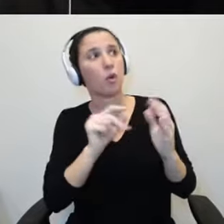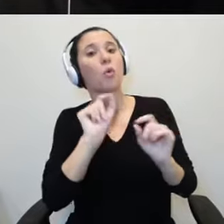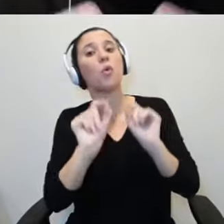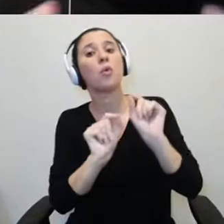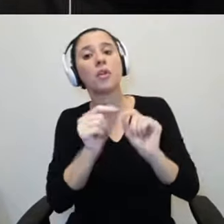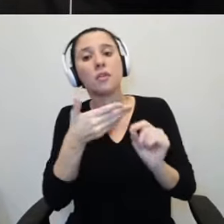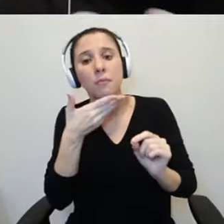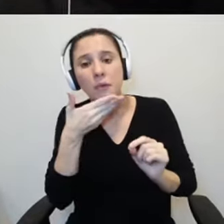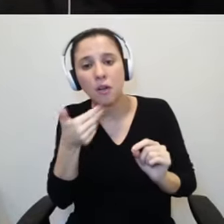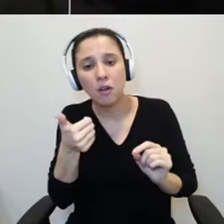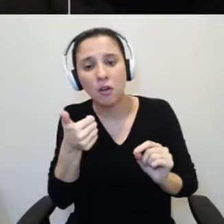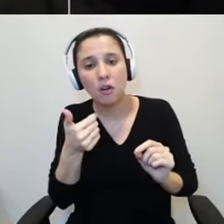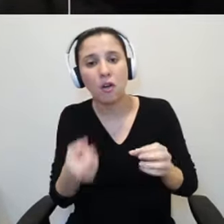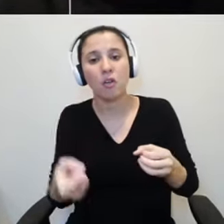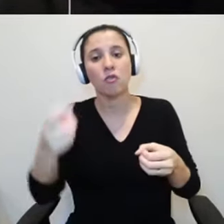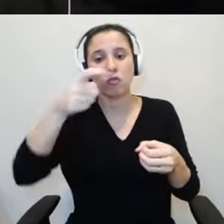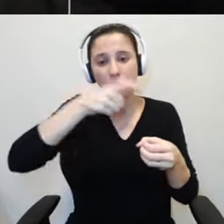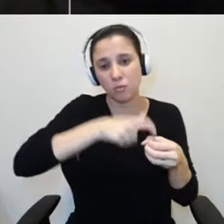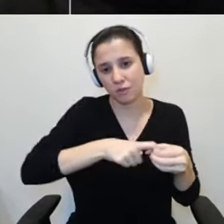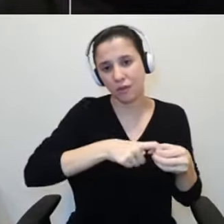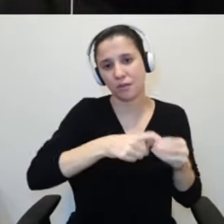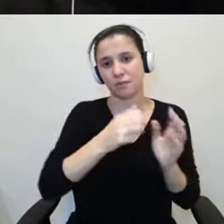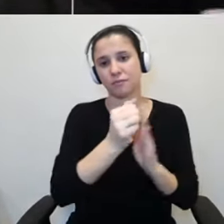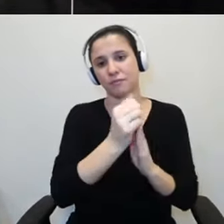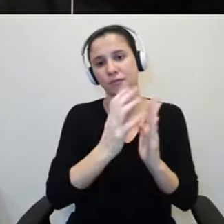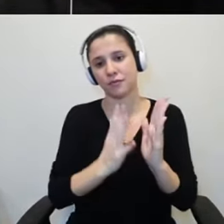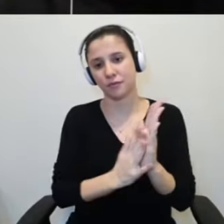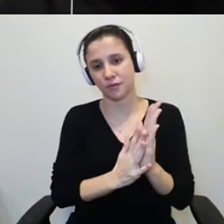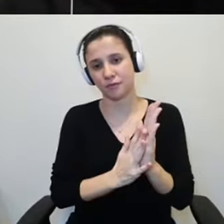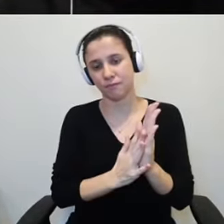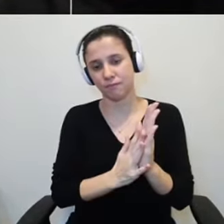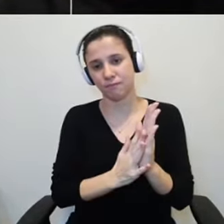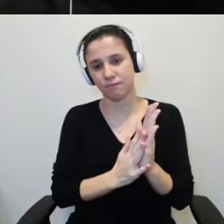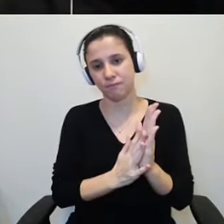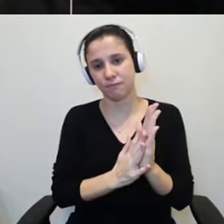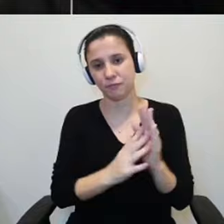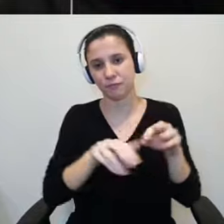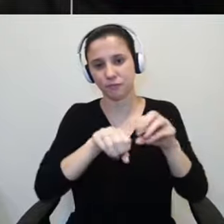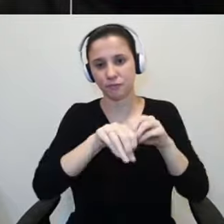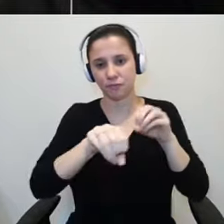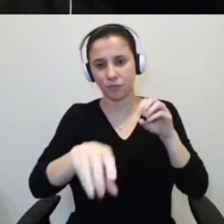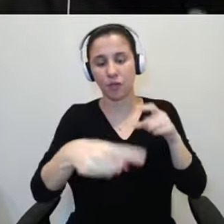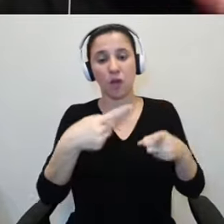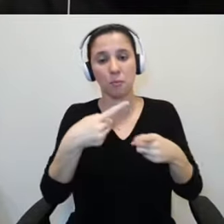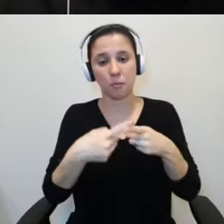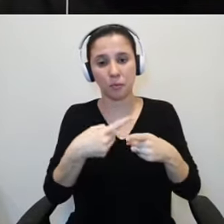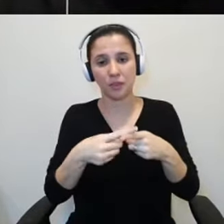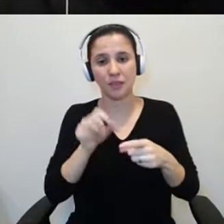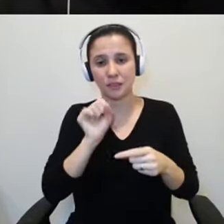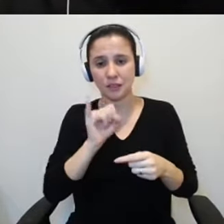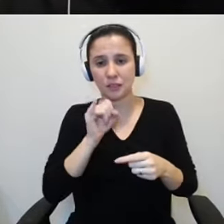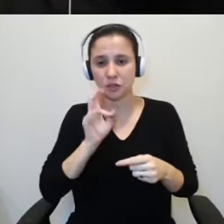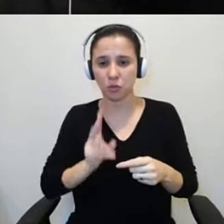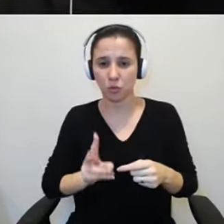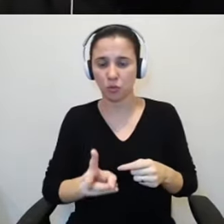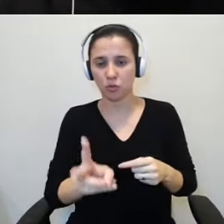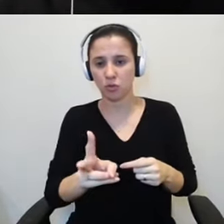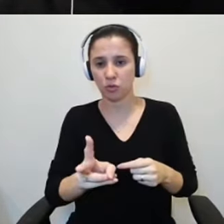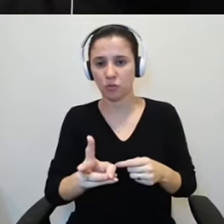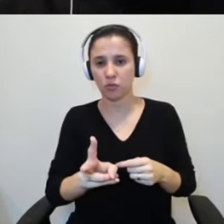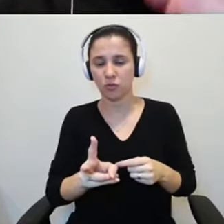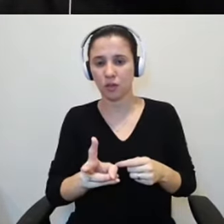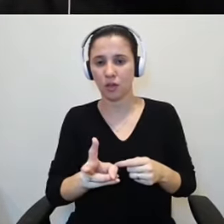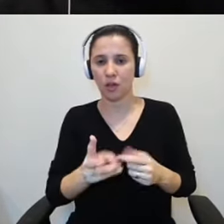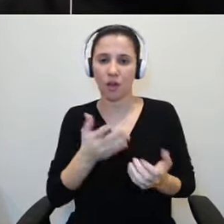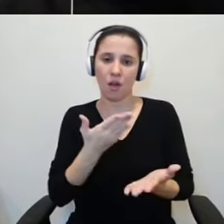Porque se a gente mantém o processo totalmente suspenso, a gente tem realmente um impacto muito grande, porque as demais